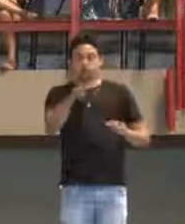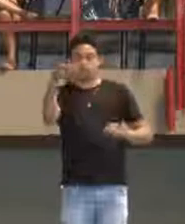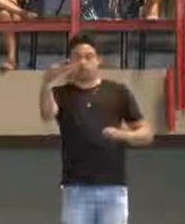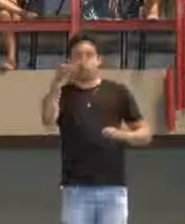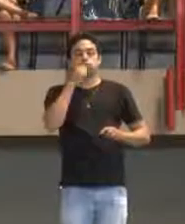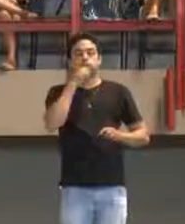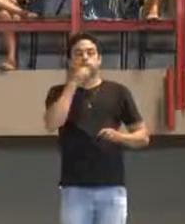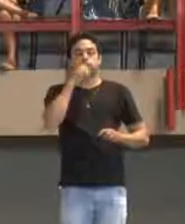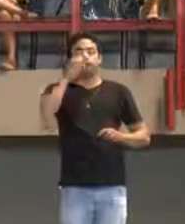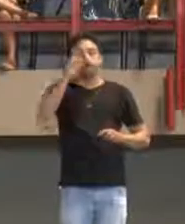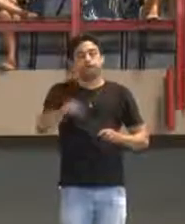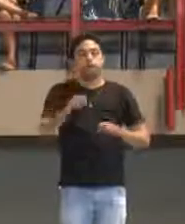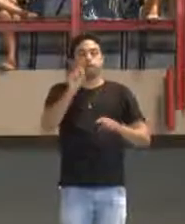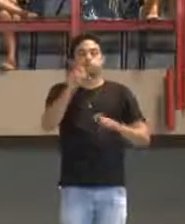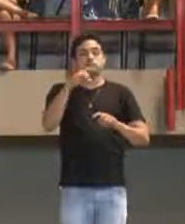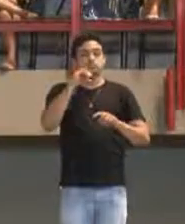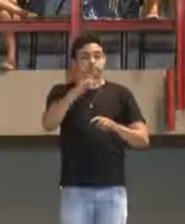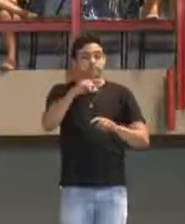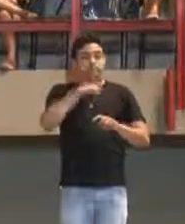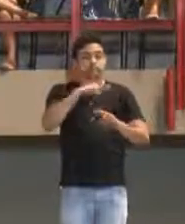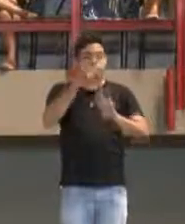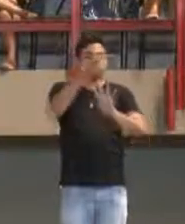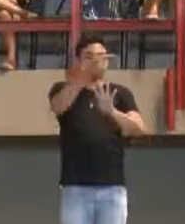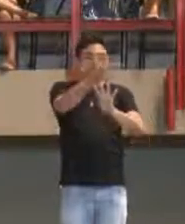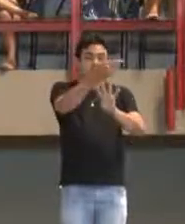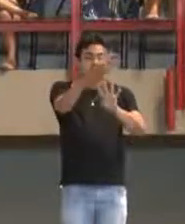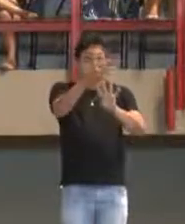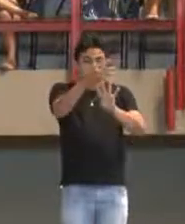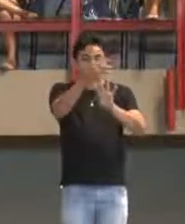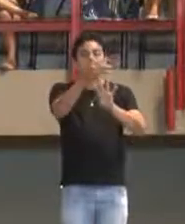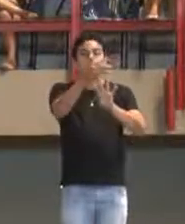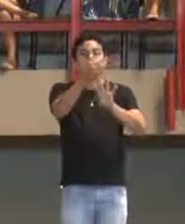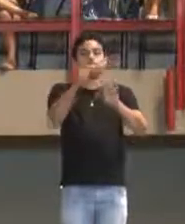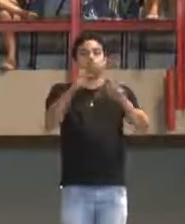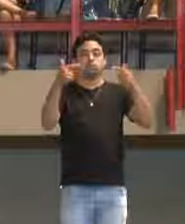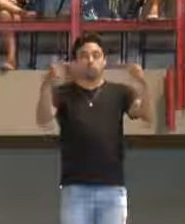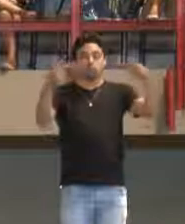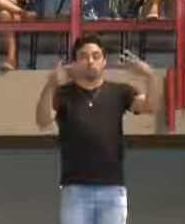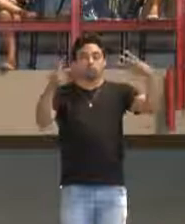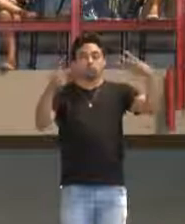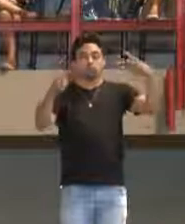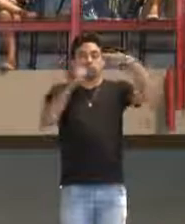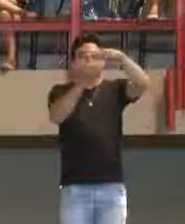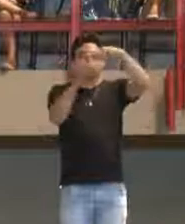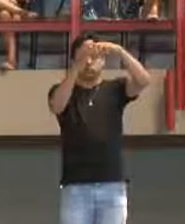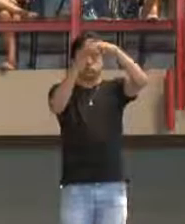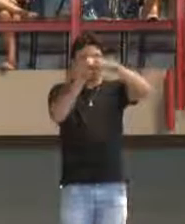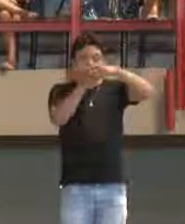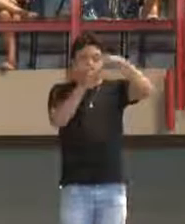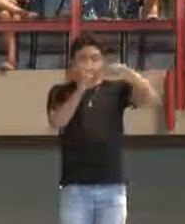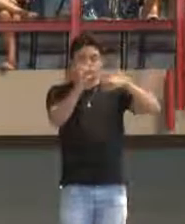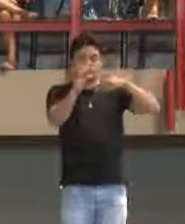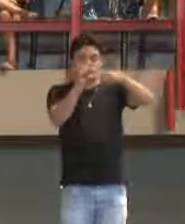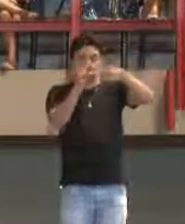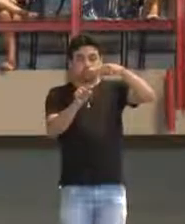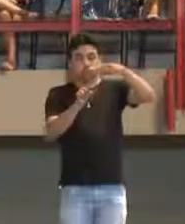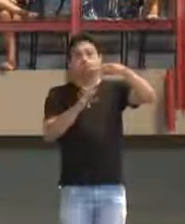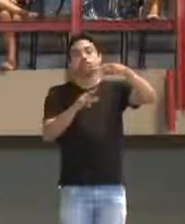2,3? Não. Quando tem dois termos centrais, quando a quantidade de termos é